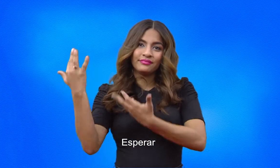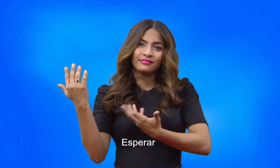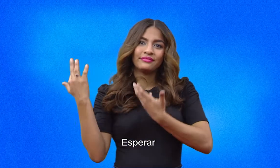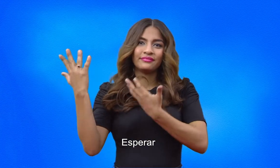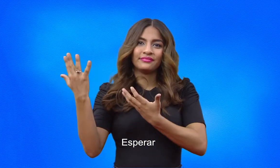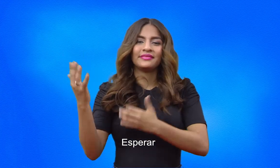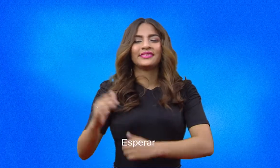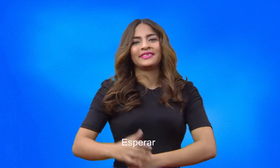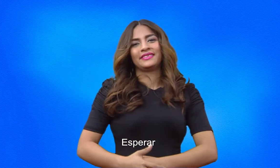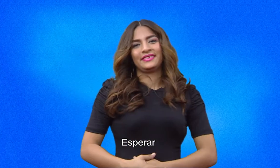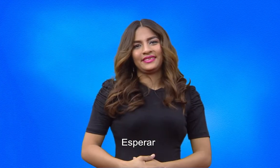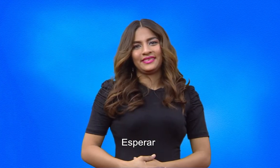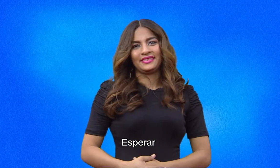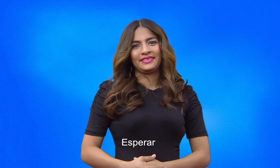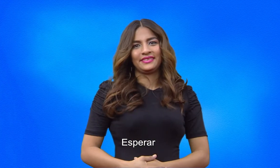Esperar.